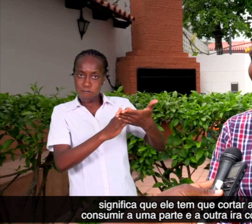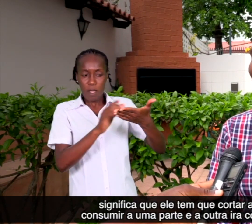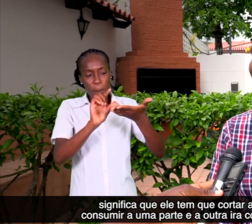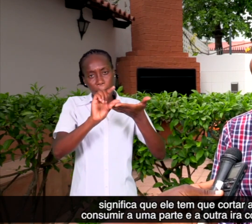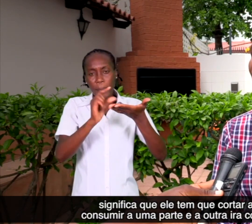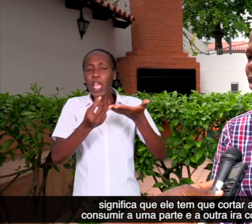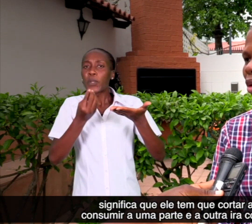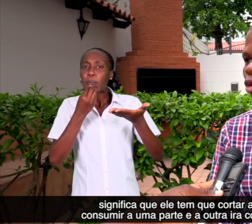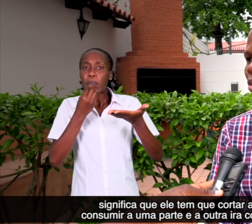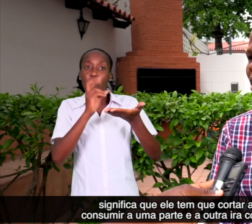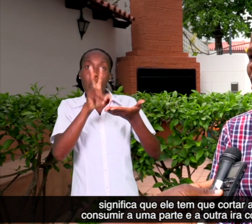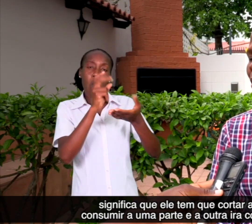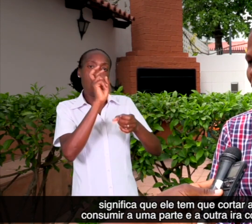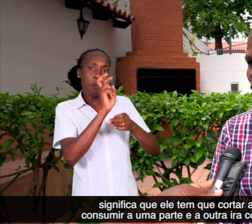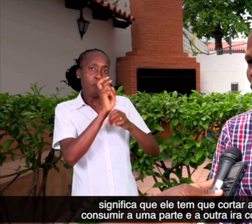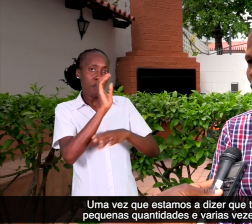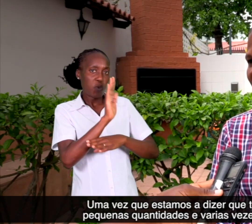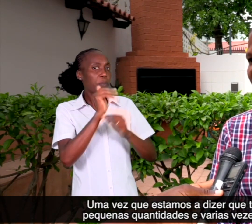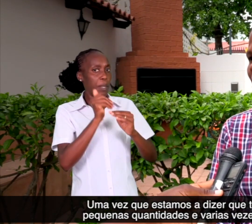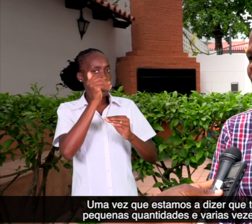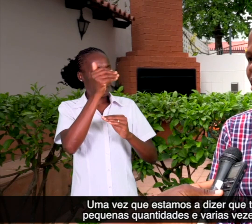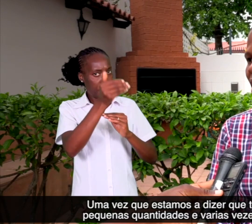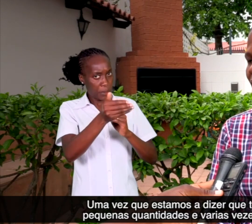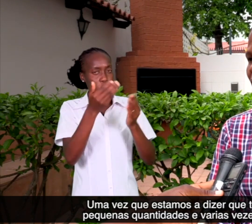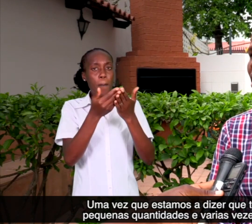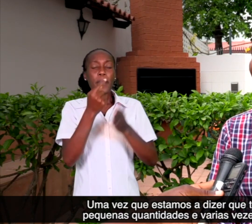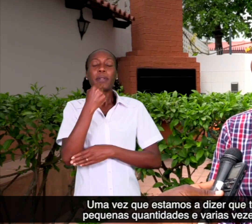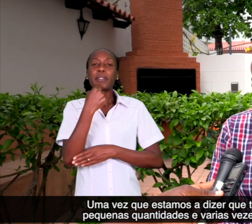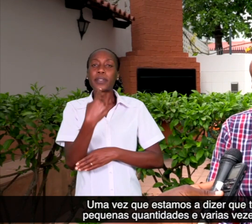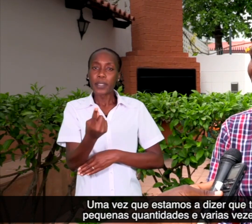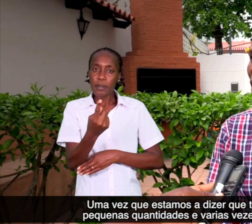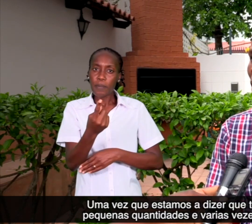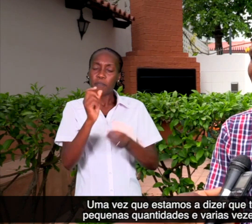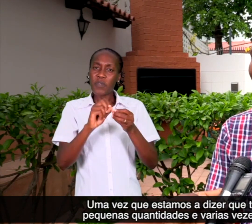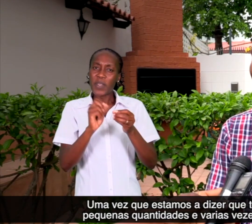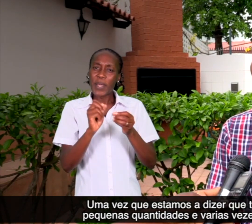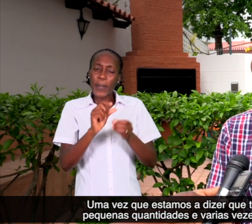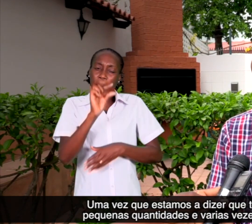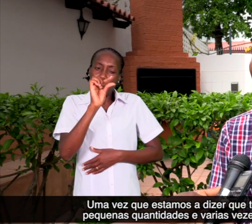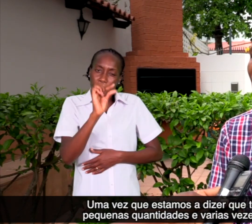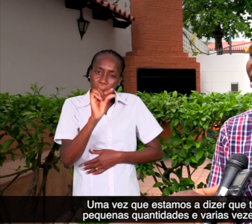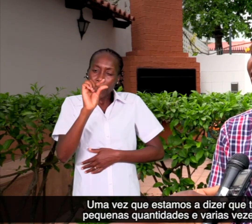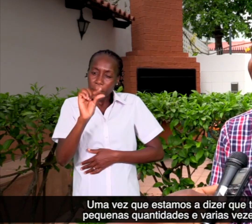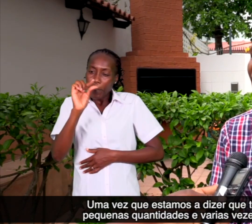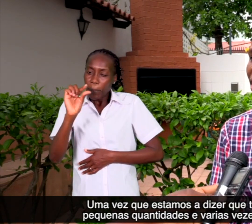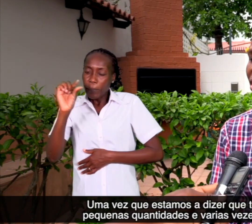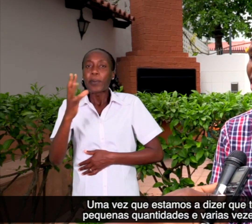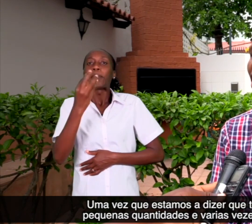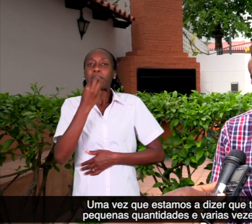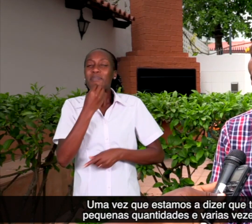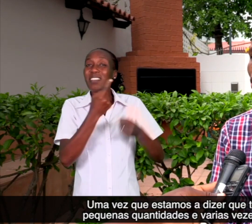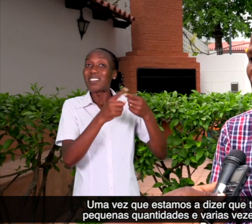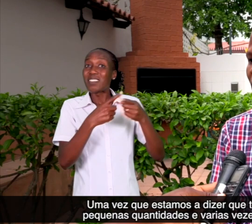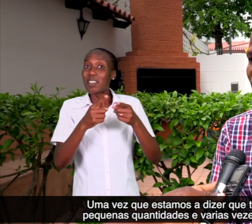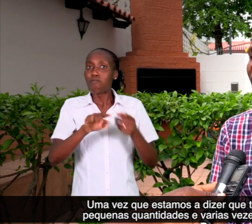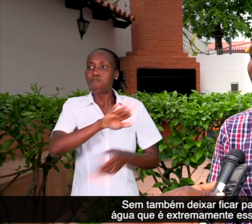uma parte, a outra parte poderá consumir mais logo, uma vez que estamos a dizer que tem que consumir pequenas quantidades e várias vezes